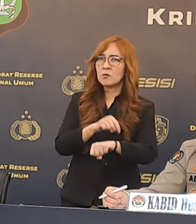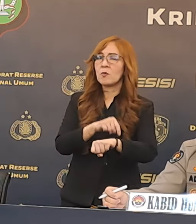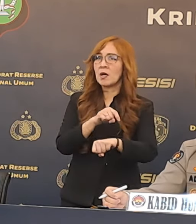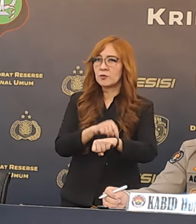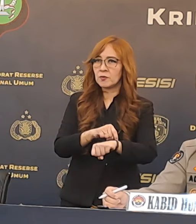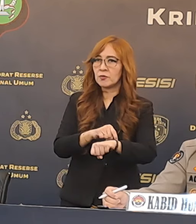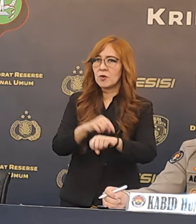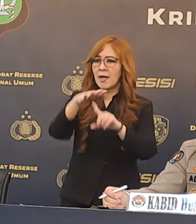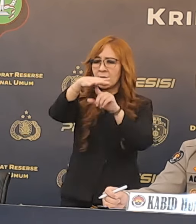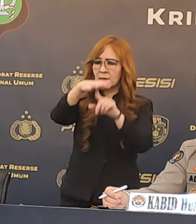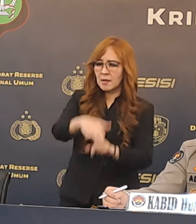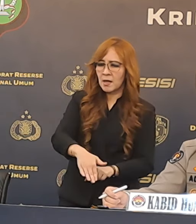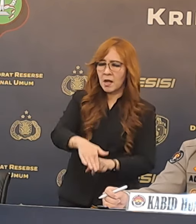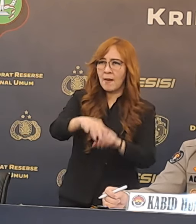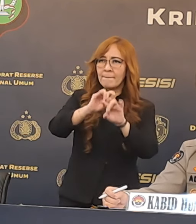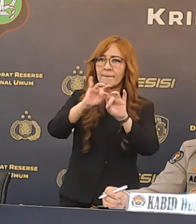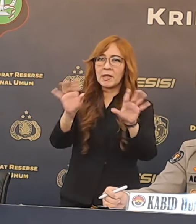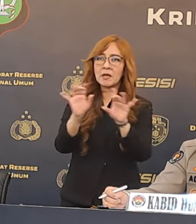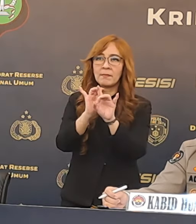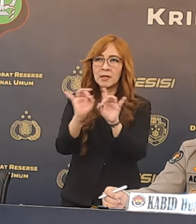durasinya ditenggelamkannya beda-beda?